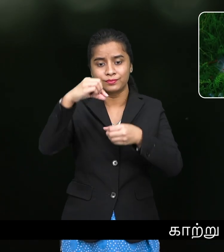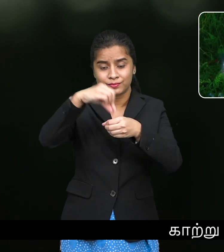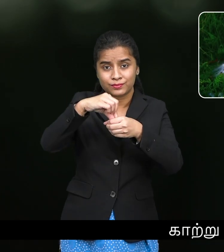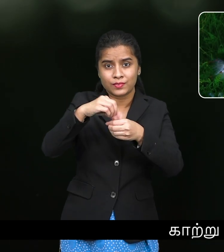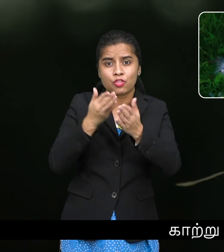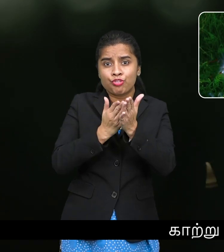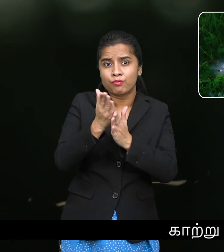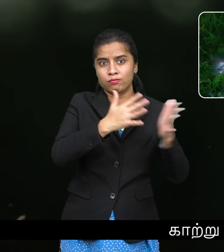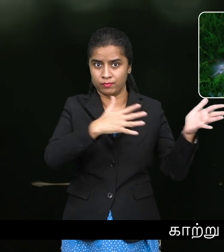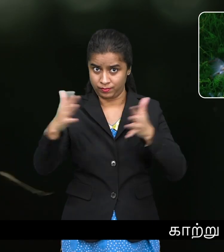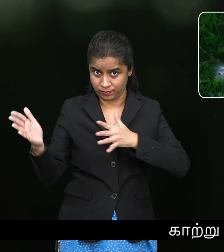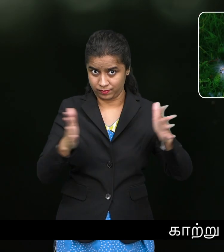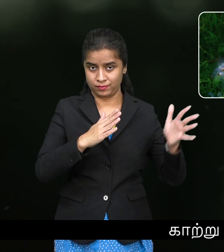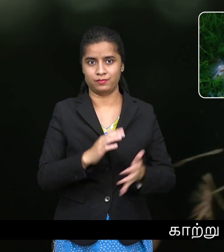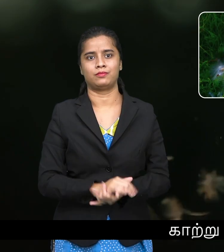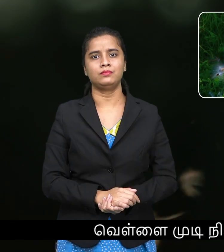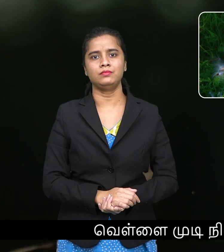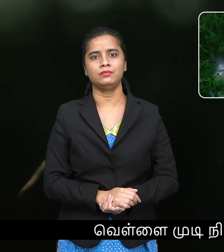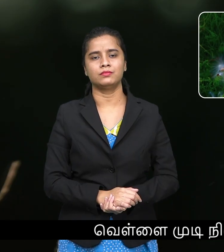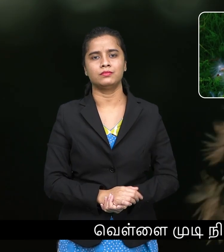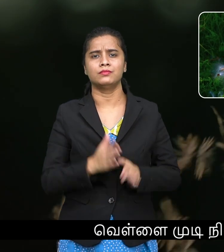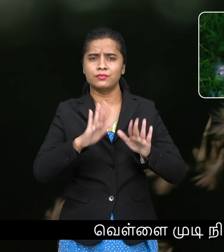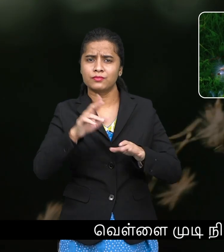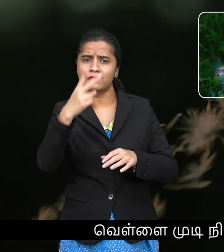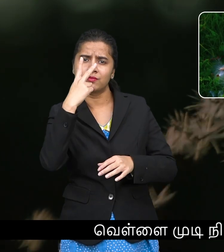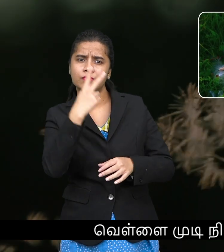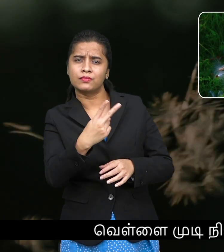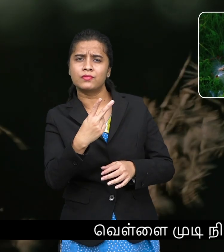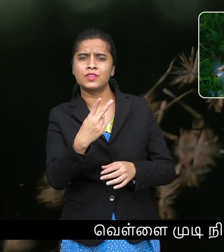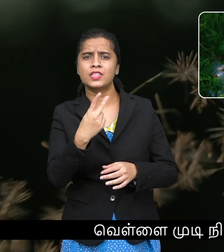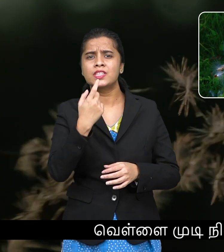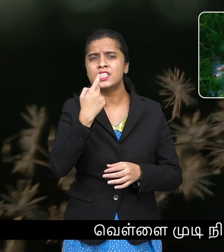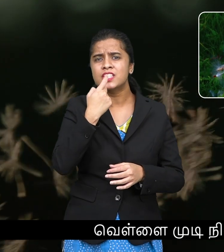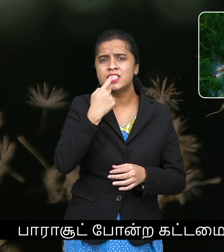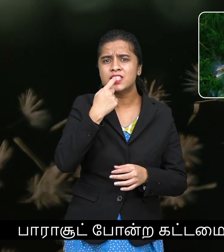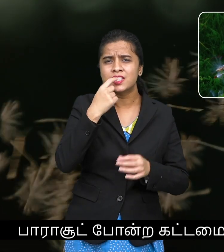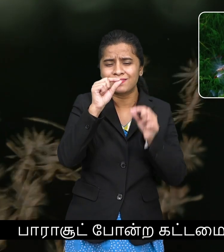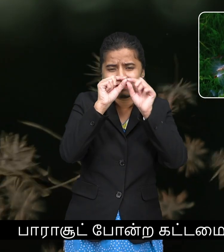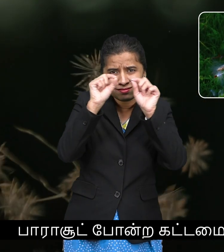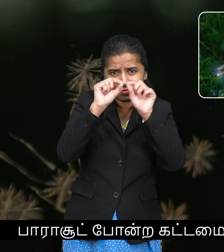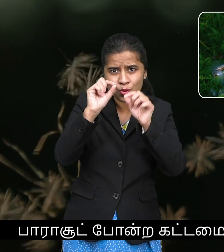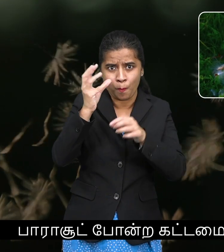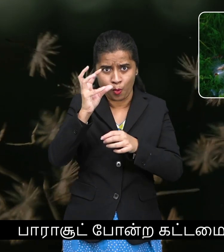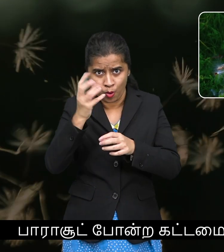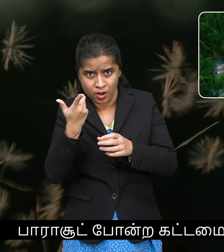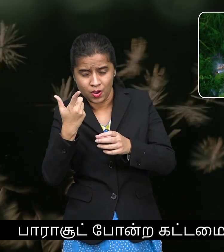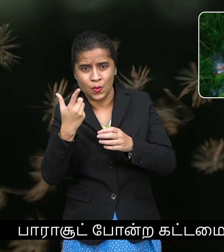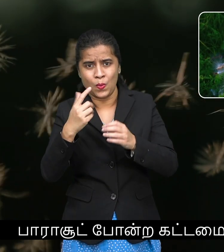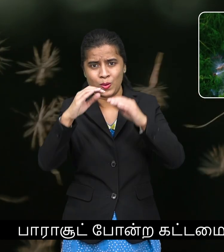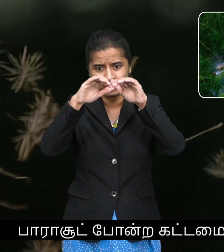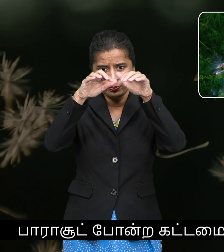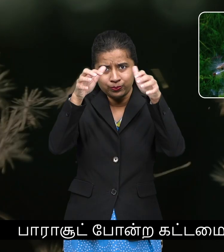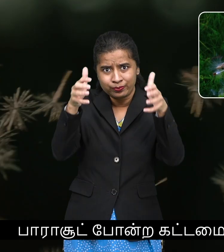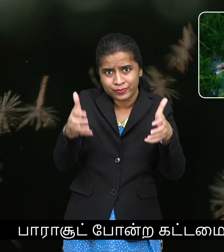காற்று மூலம் பரவுதல். வெள்ளை முடி நிறைந்த பந்துகள் அல்லது பாராசூட் போன்ற